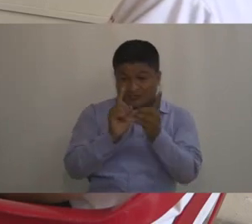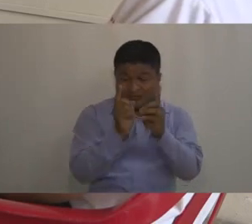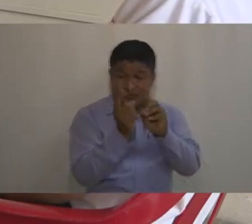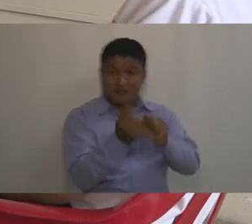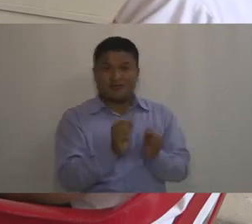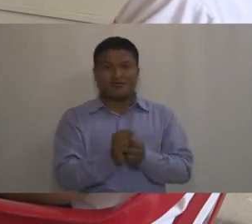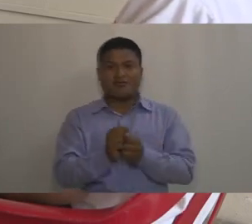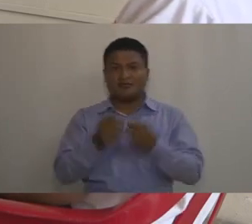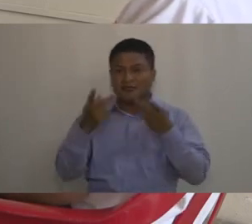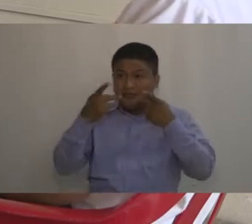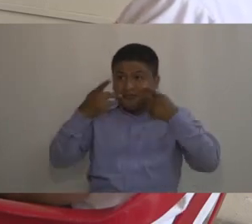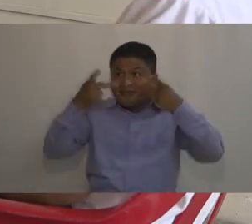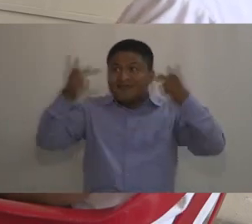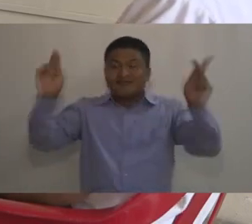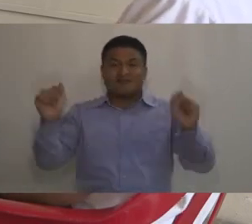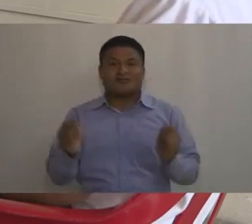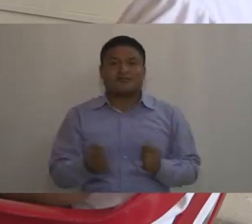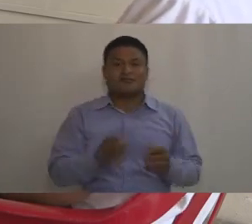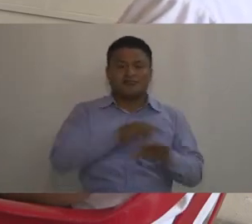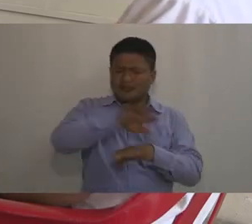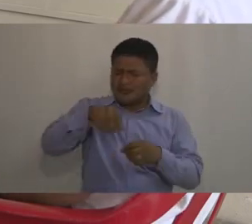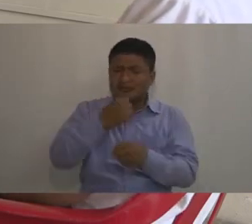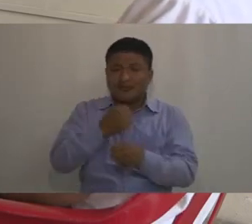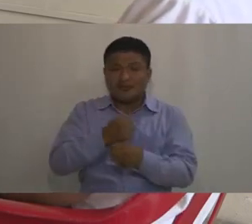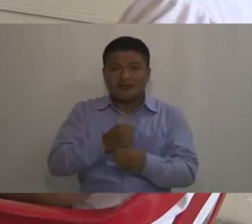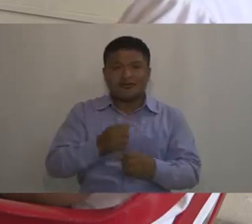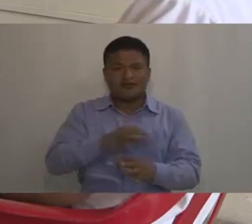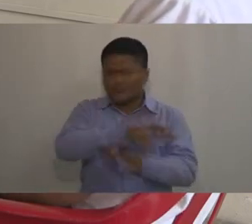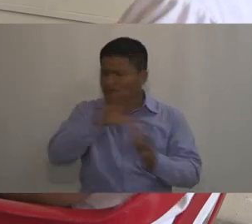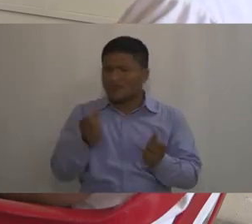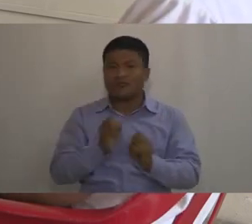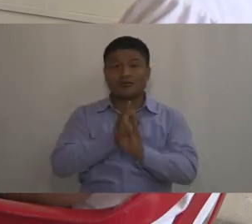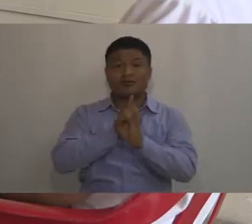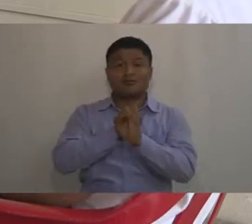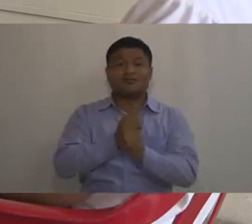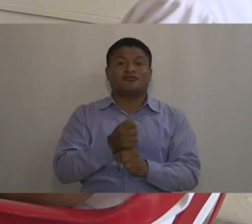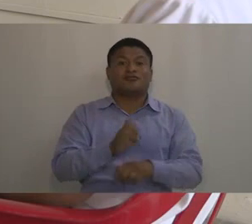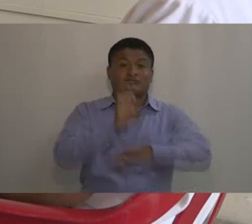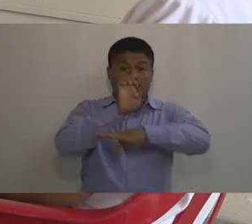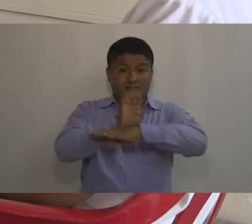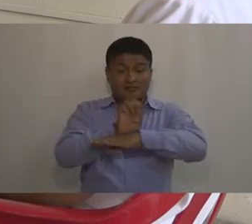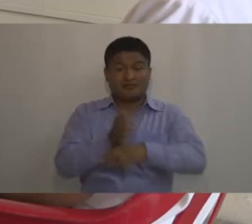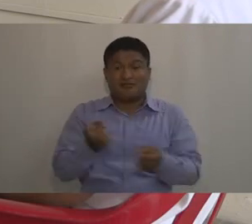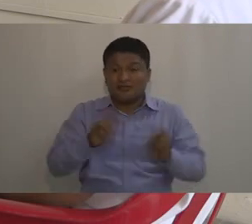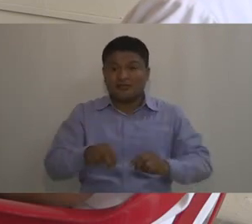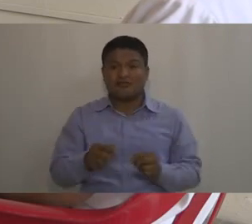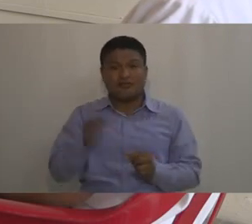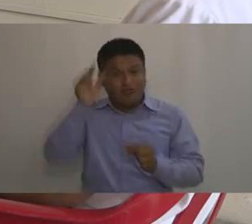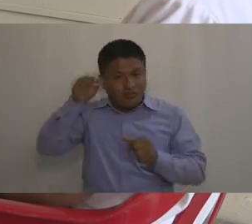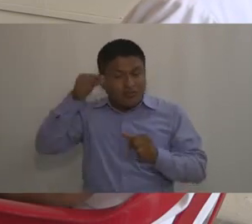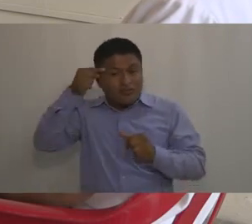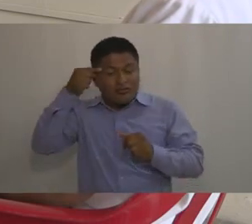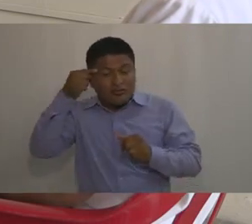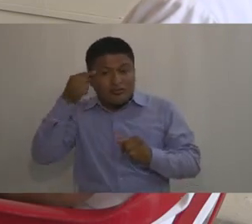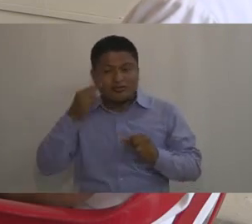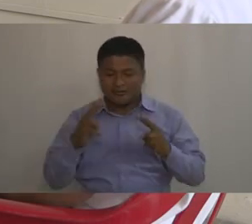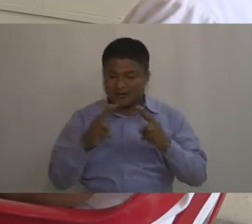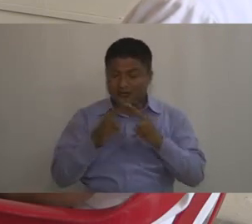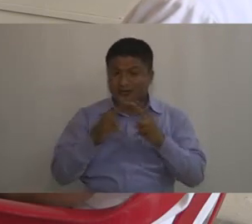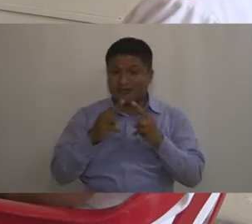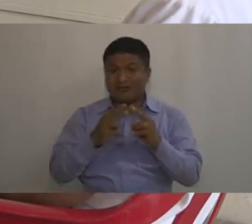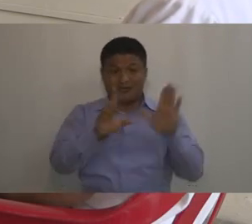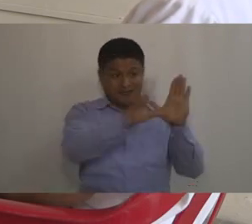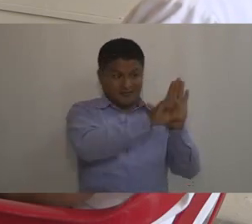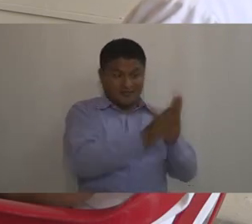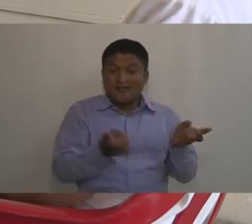hecho la transversalización de esa política pública, trabajando con todas las instituciones del Estado y con los gobiernos seccionales para